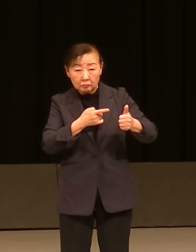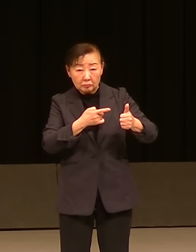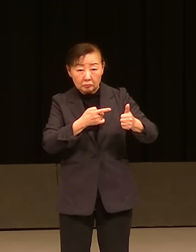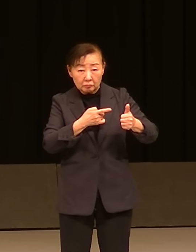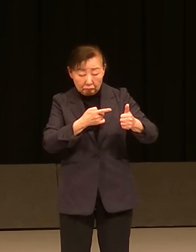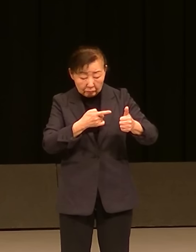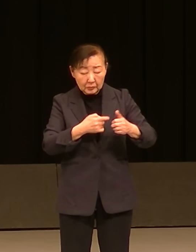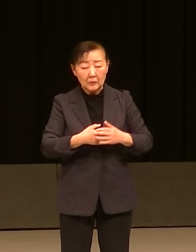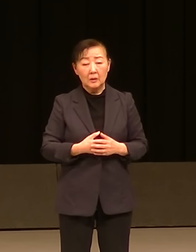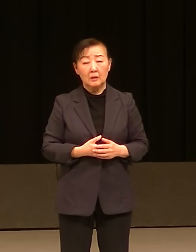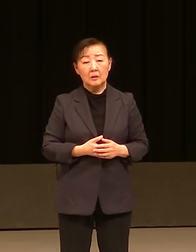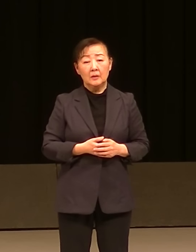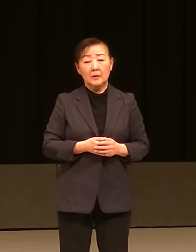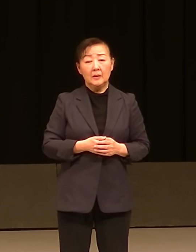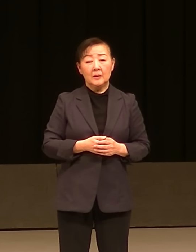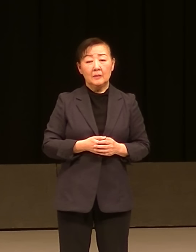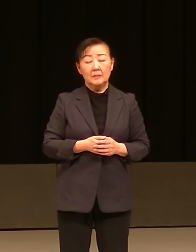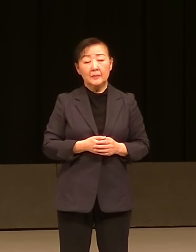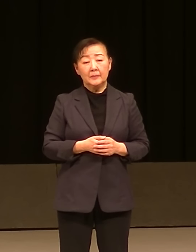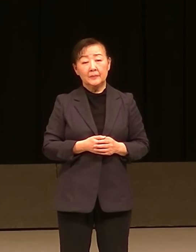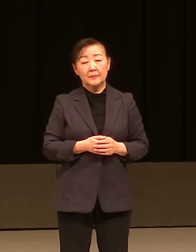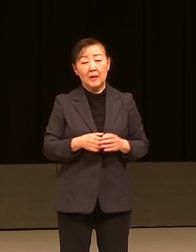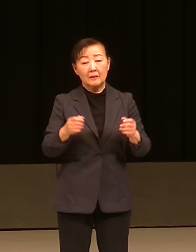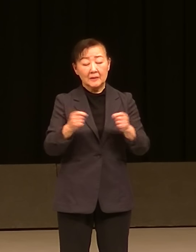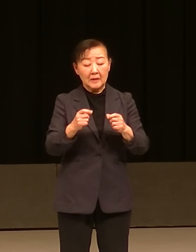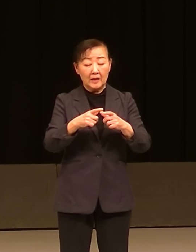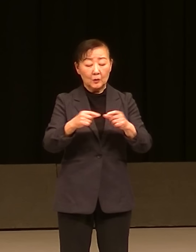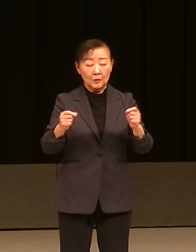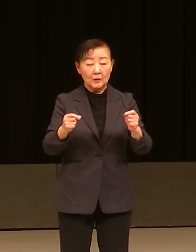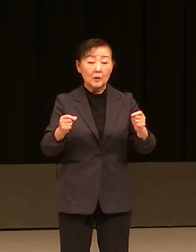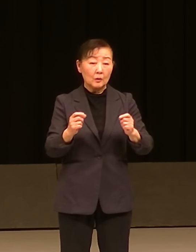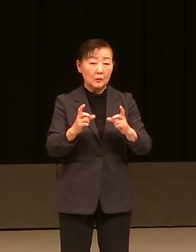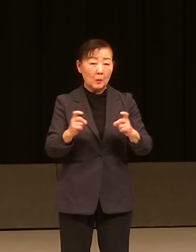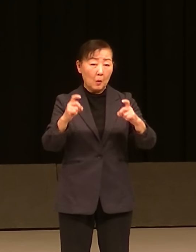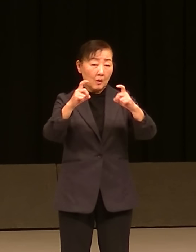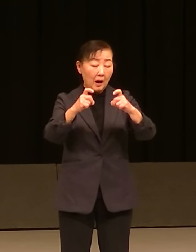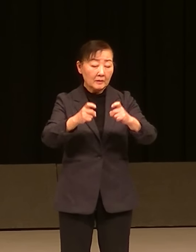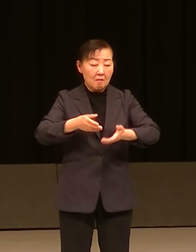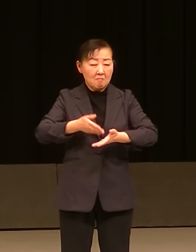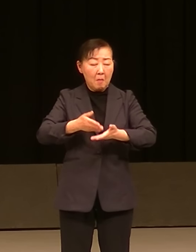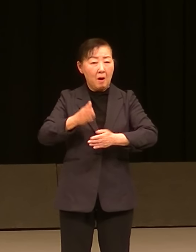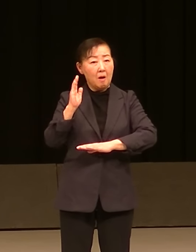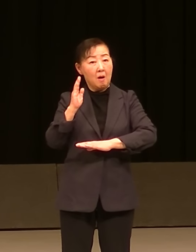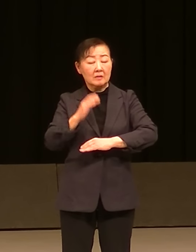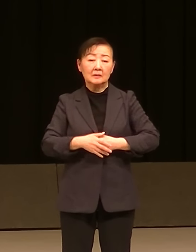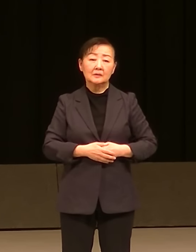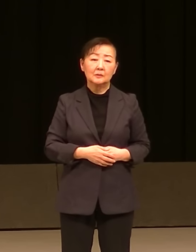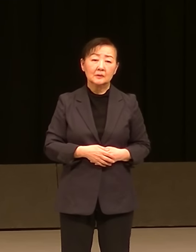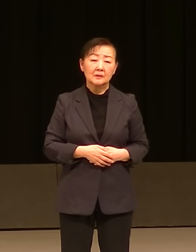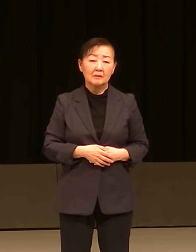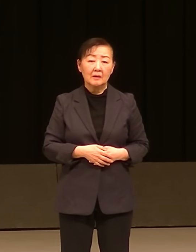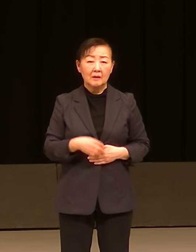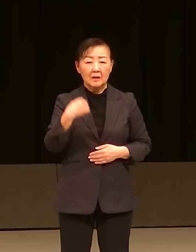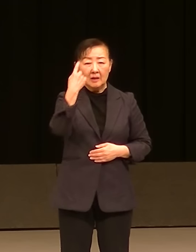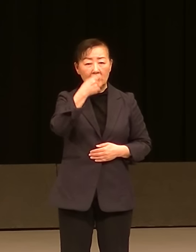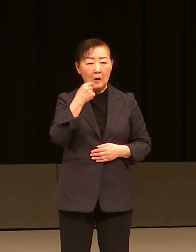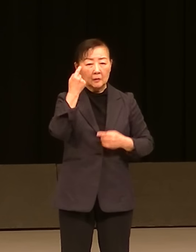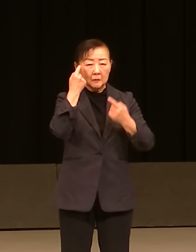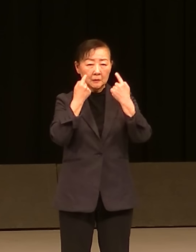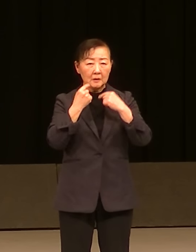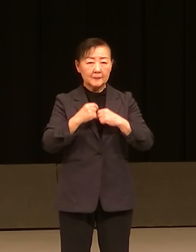りました。もう議会、日本の国会で答弁してる時なんかはもう本当に、顔の筋一